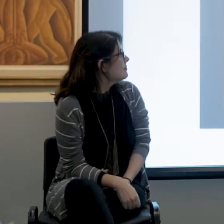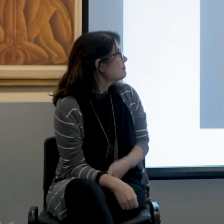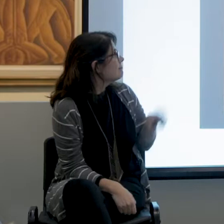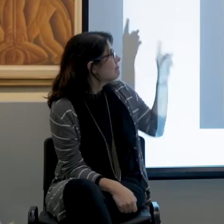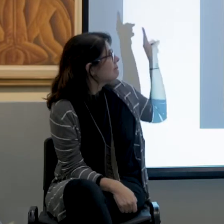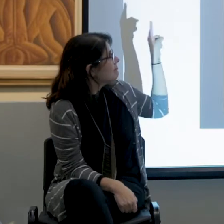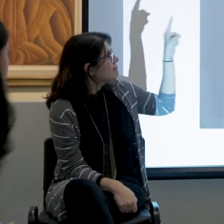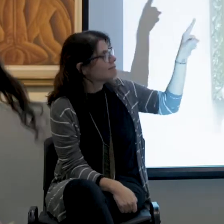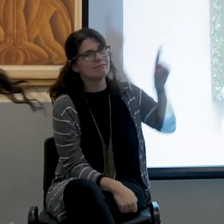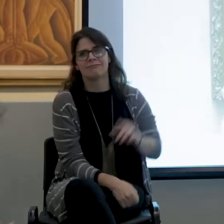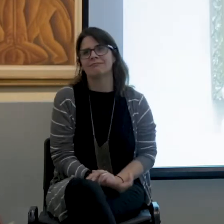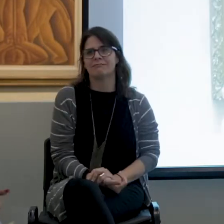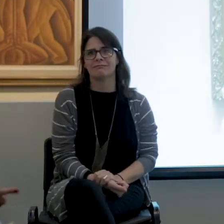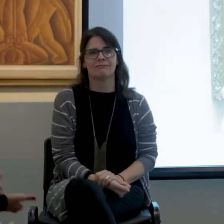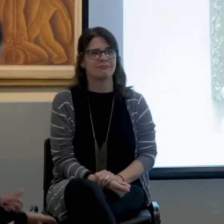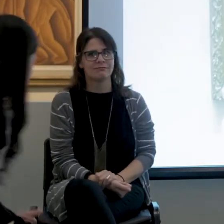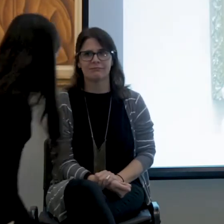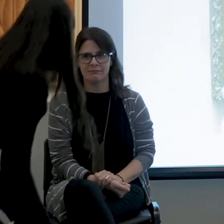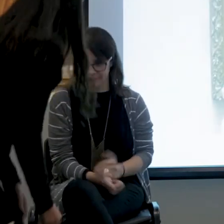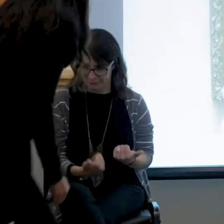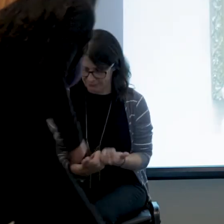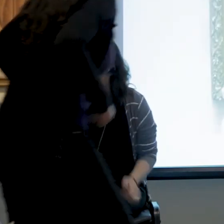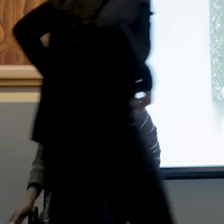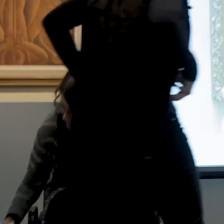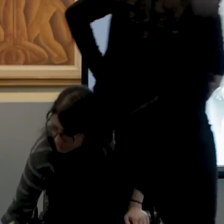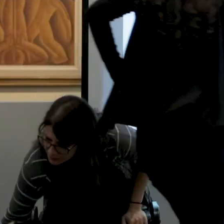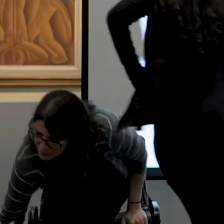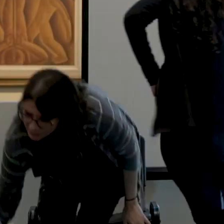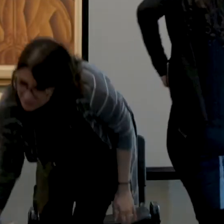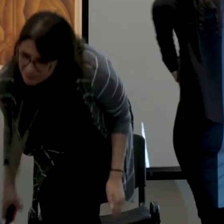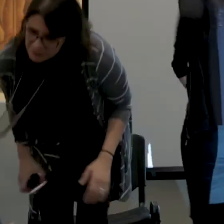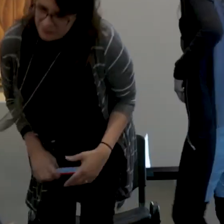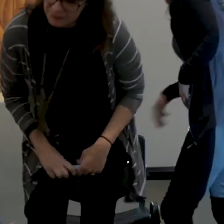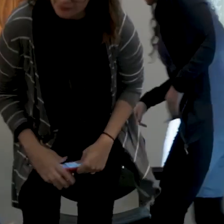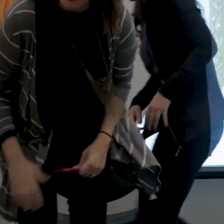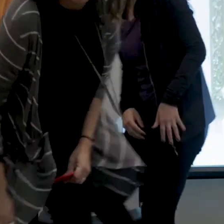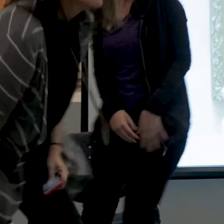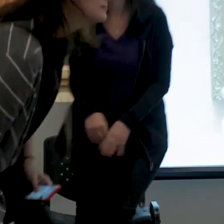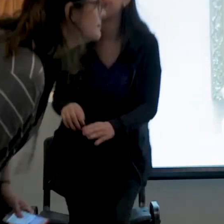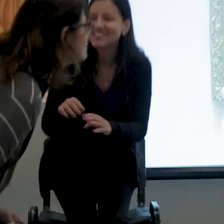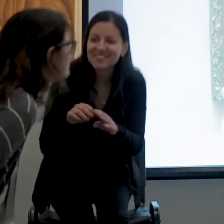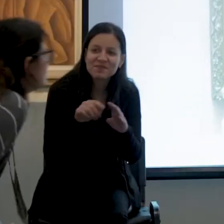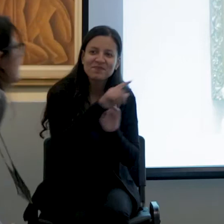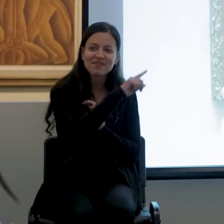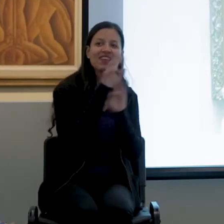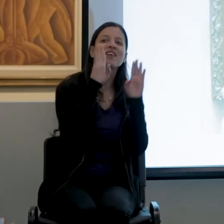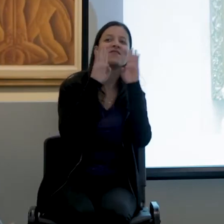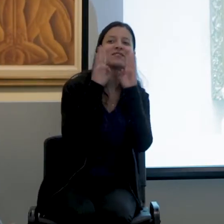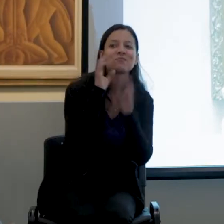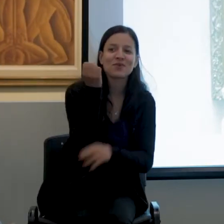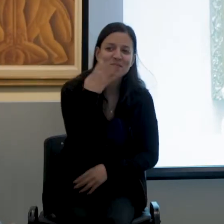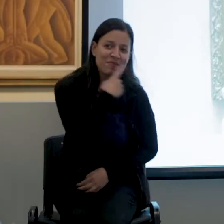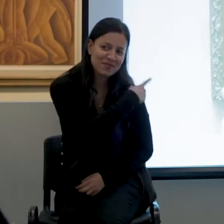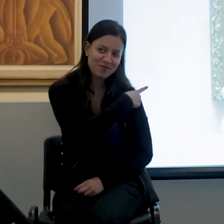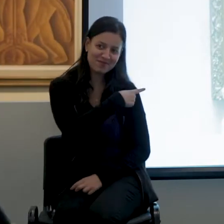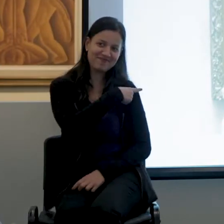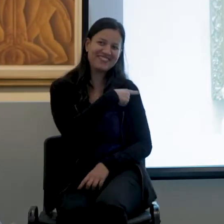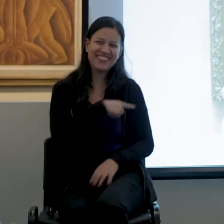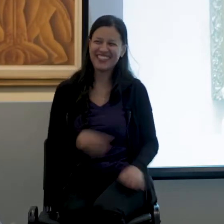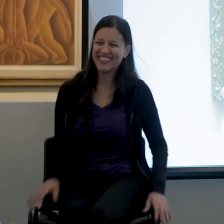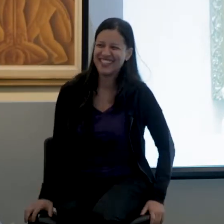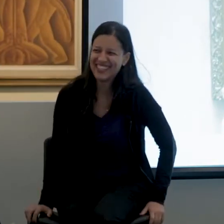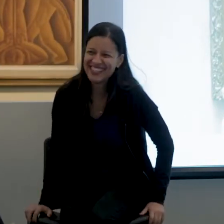como eu sou um pouco machista, eu vou tirar esse negócio que é muito desagradável. Essa aqui eu recebi no Facebook esses dias, não é de ninguém, não. Por quê?